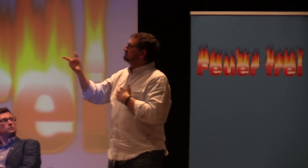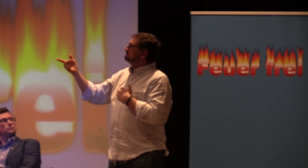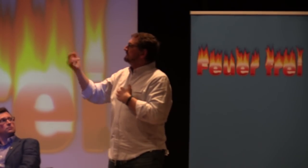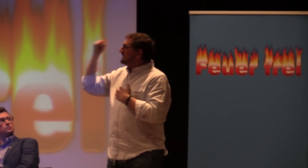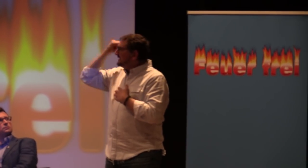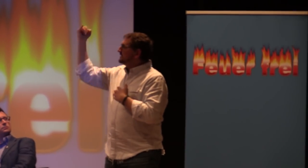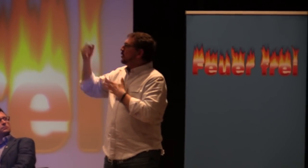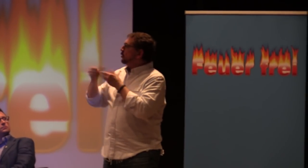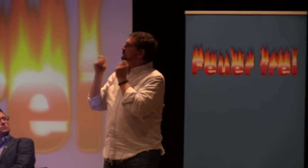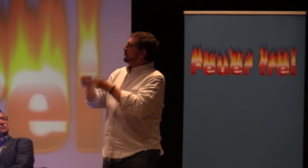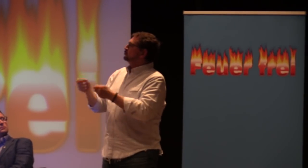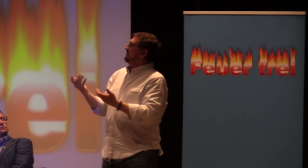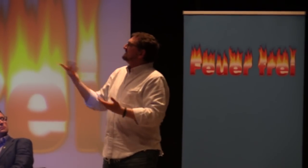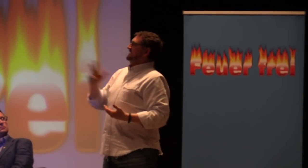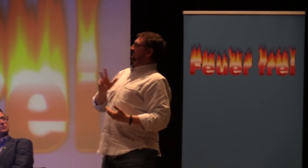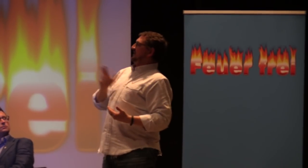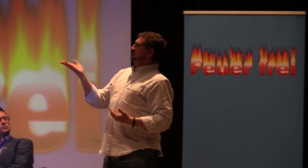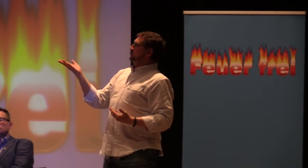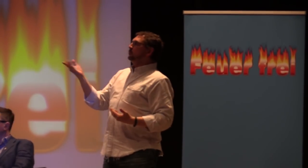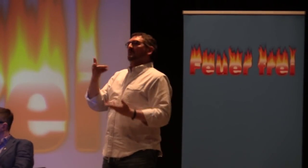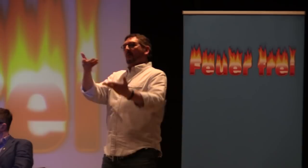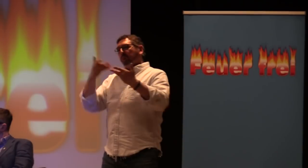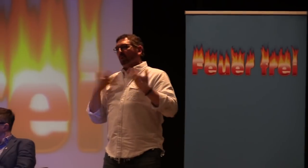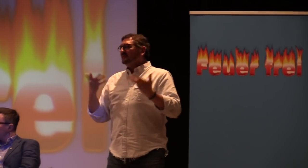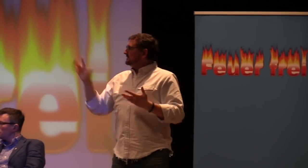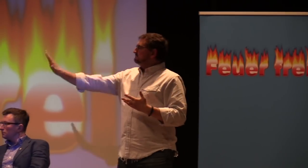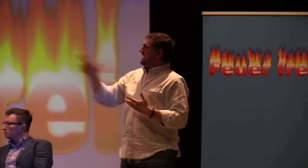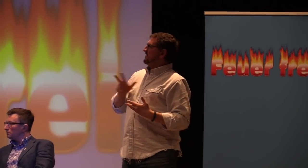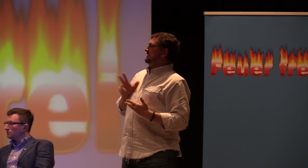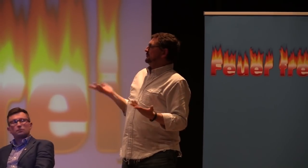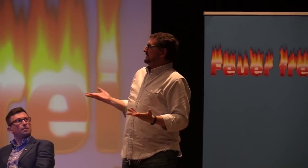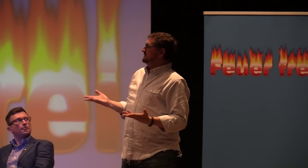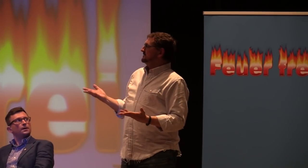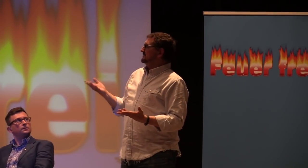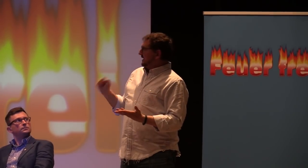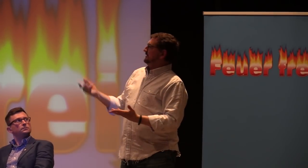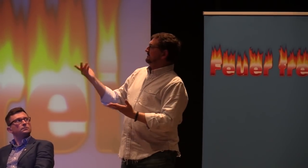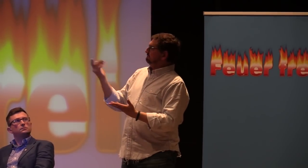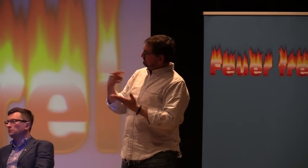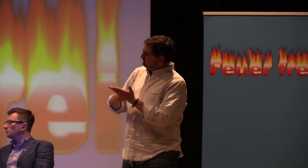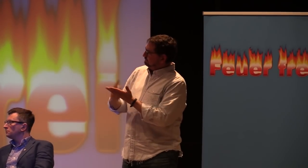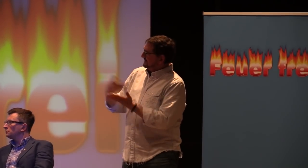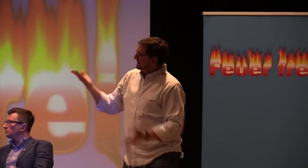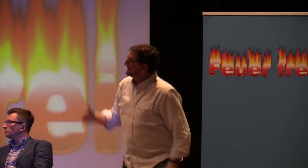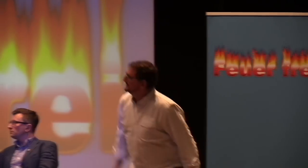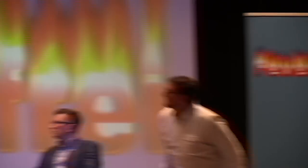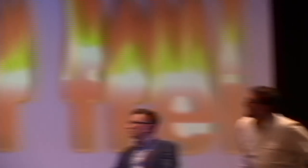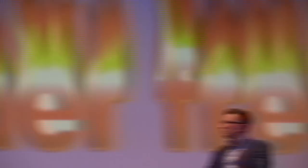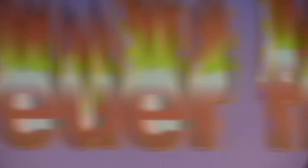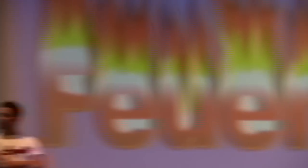was bekommst du dafür? Gib uns doch einfach mal eine Idee, gib uns doch einen Lösungsvorschlag, was erwartest du denn? Ja, gute